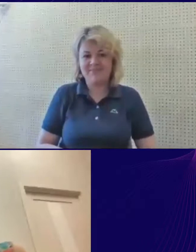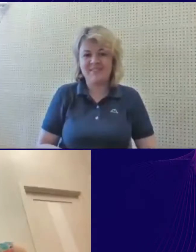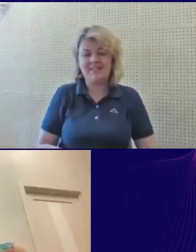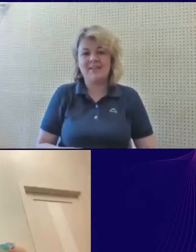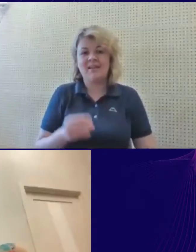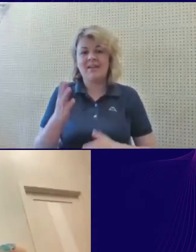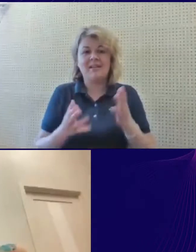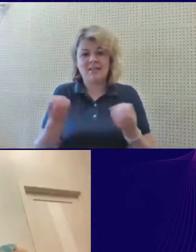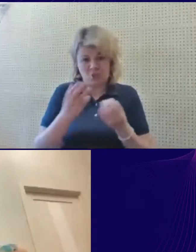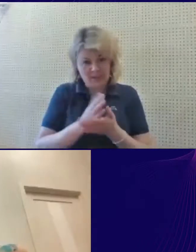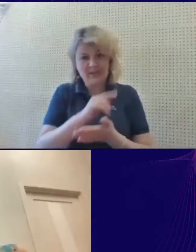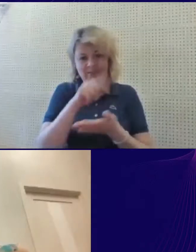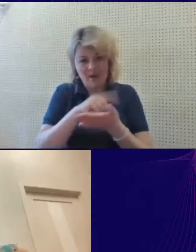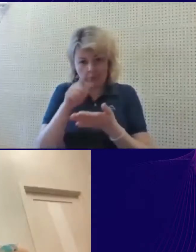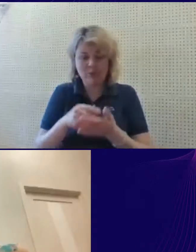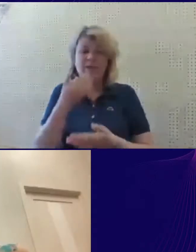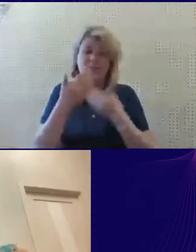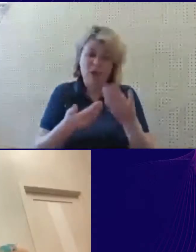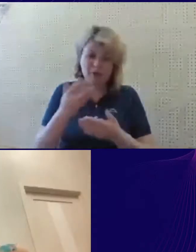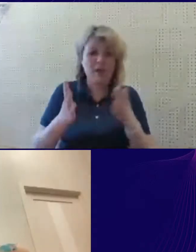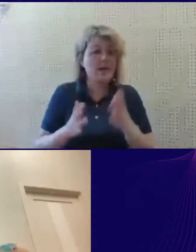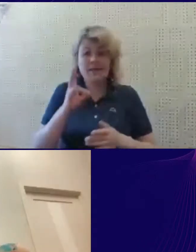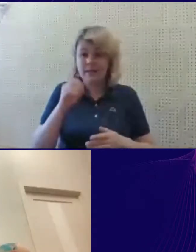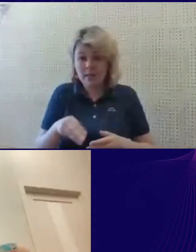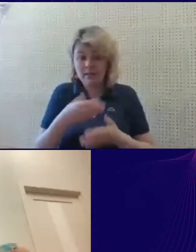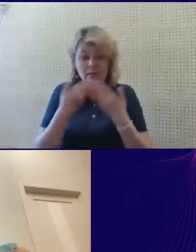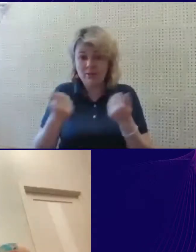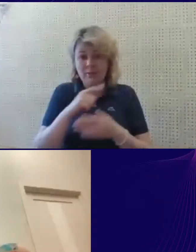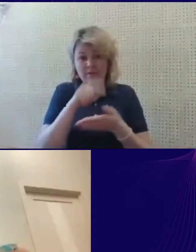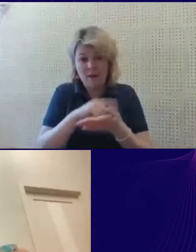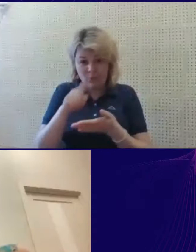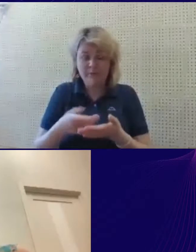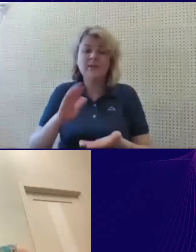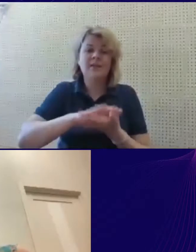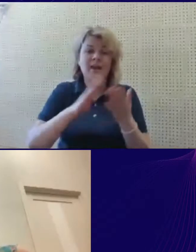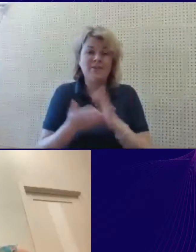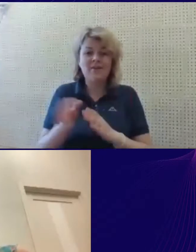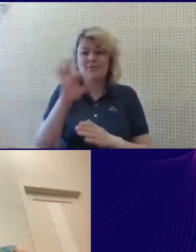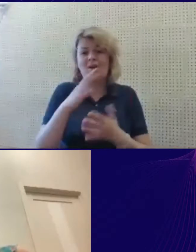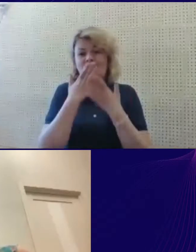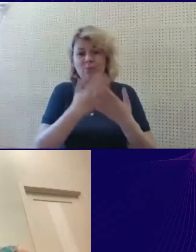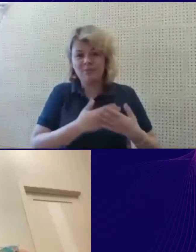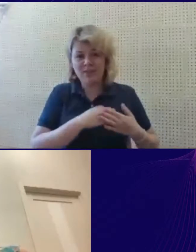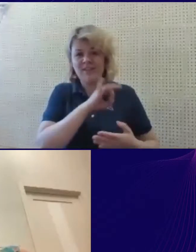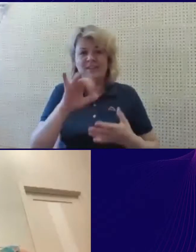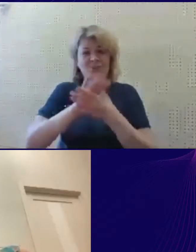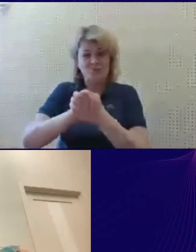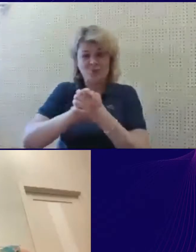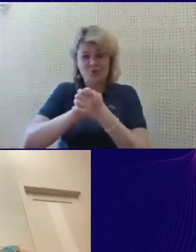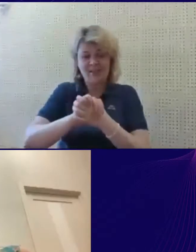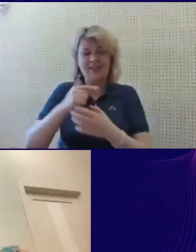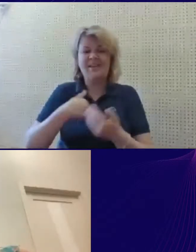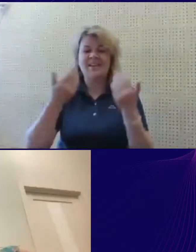Тогда, если еще есть вопросы, задавайте, а если нет, то договоримся о любви и дружбе. И